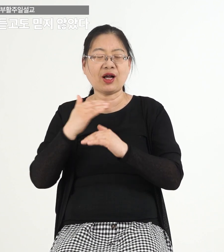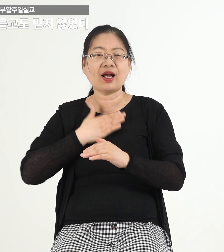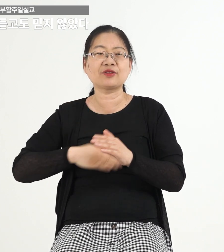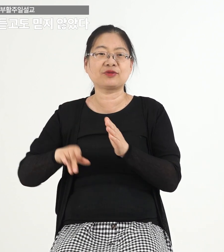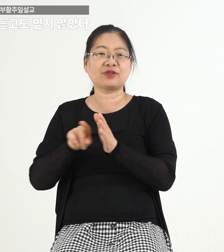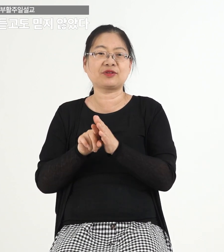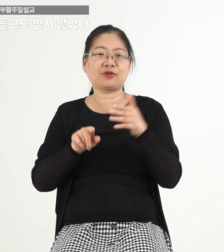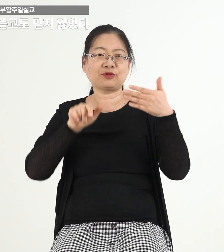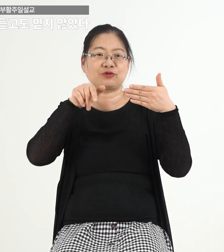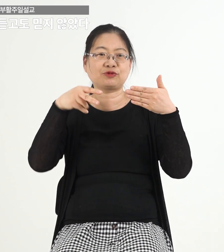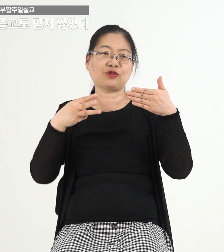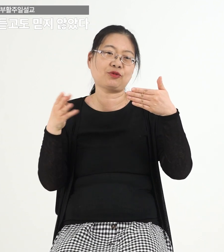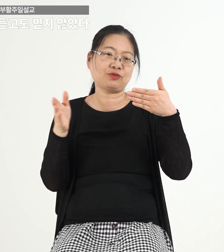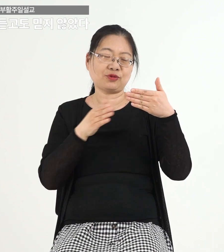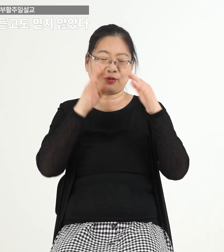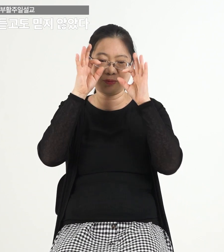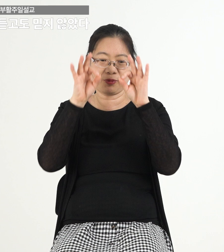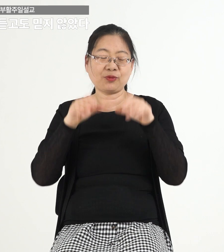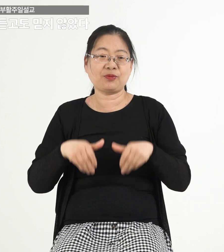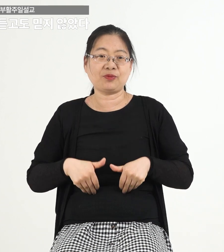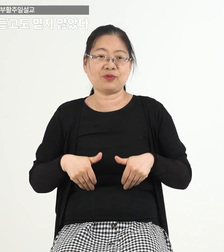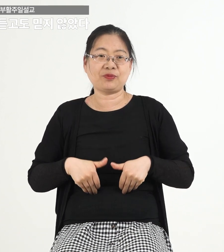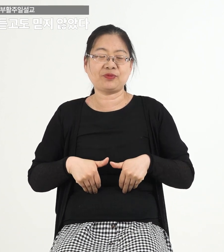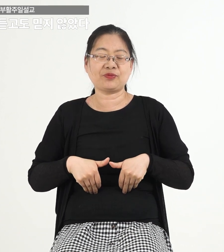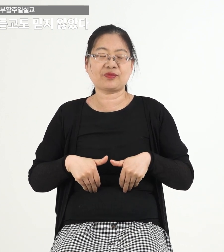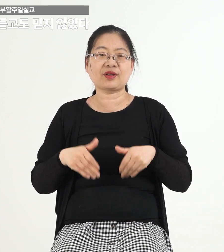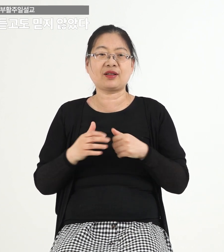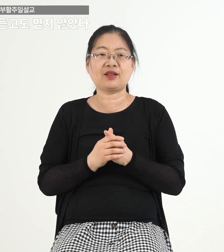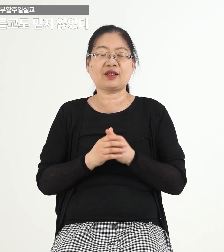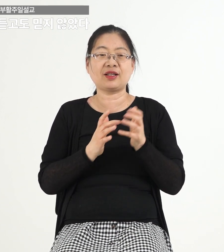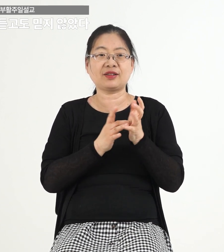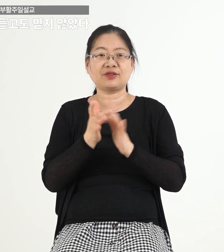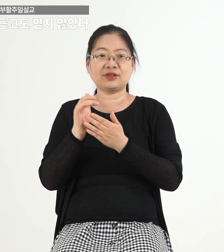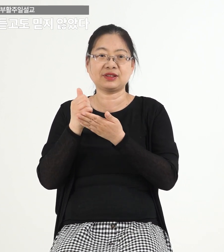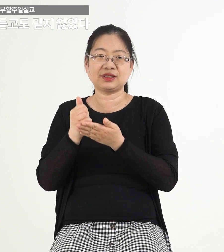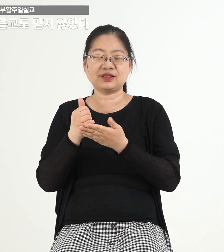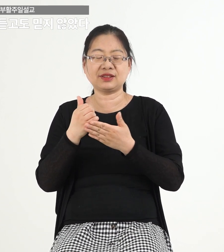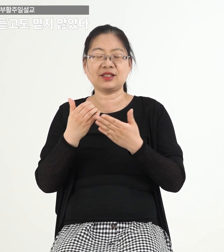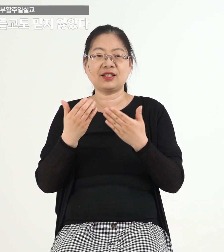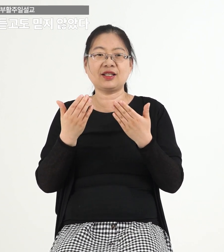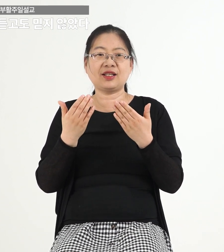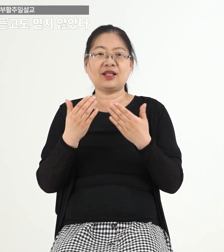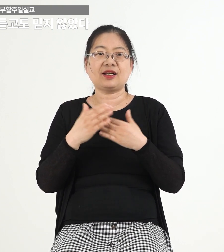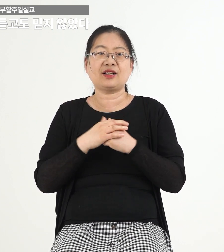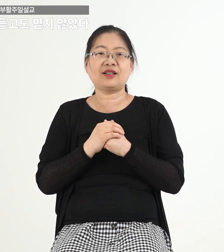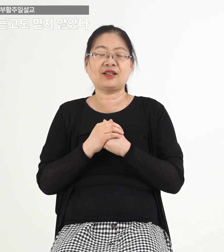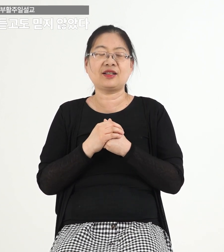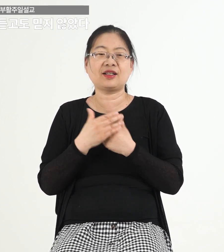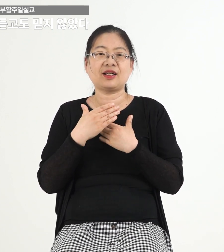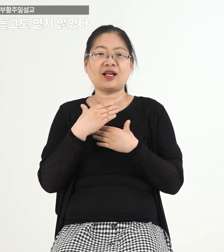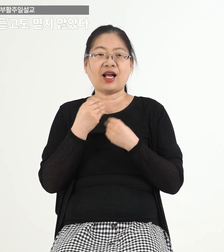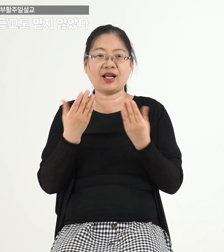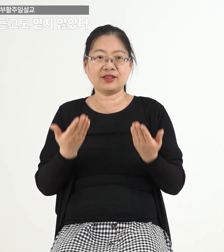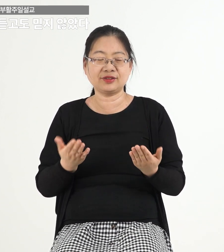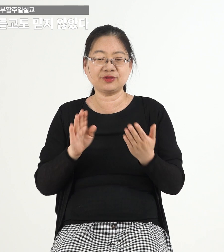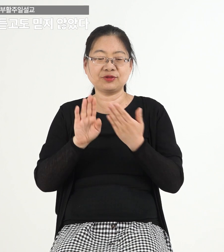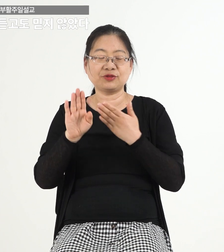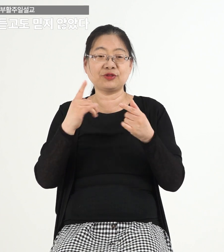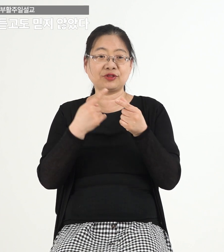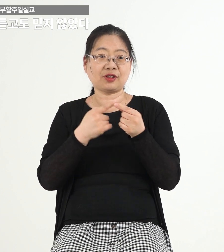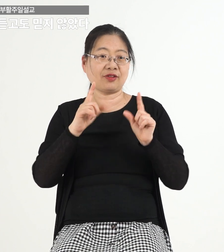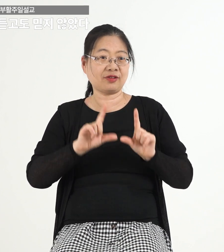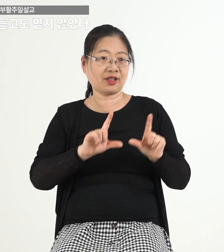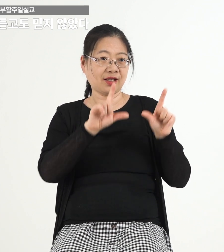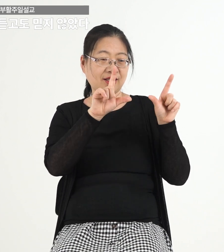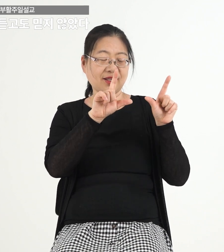9절 보시면 예수께서 안식 후 첫날, 이 첫날은